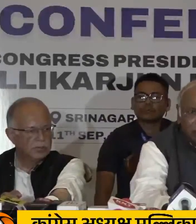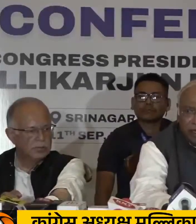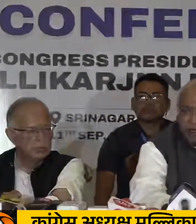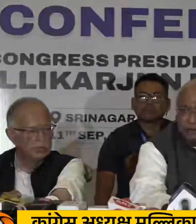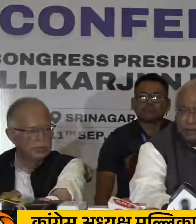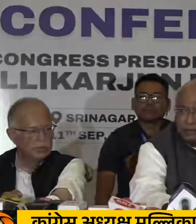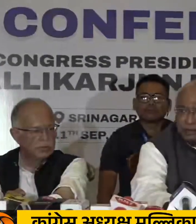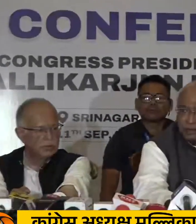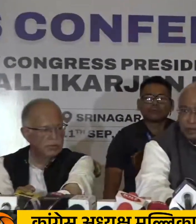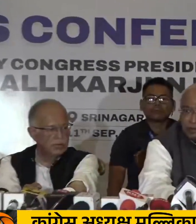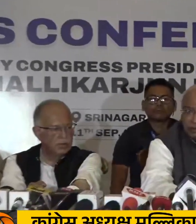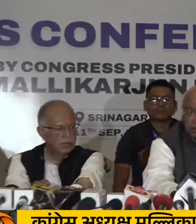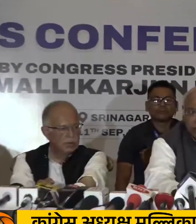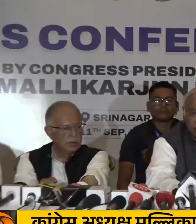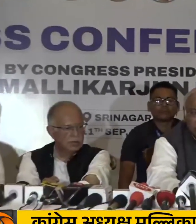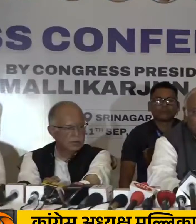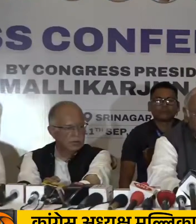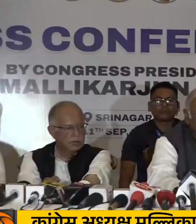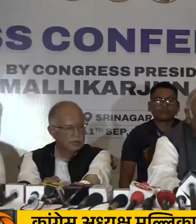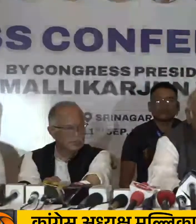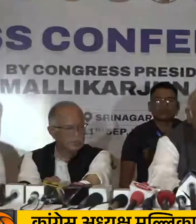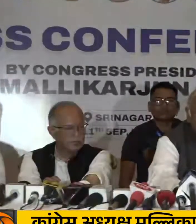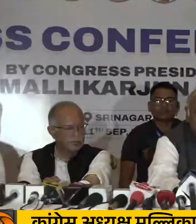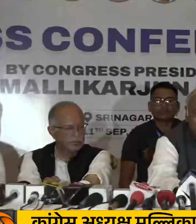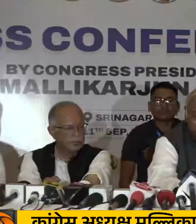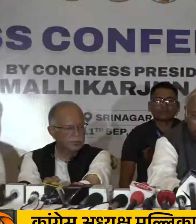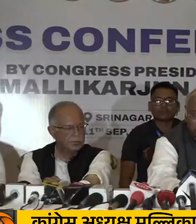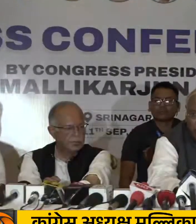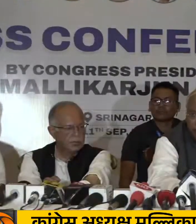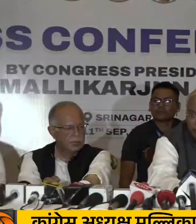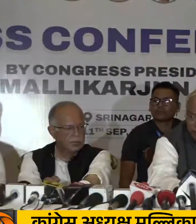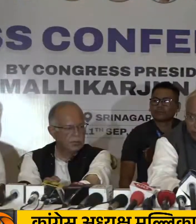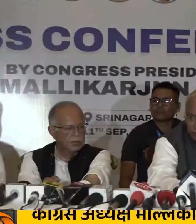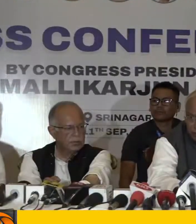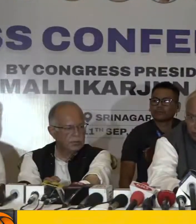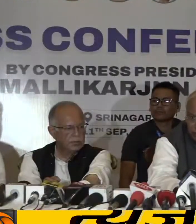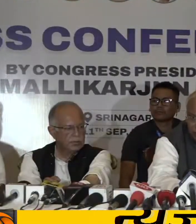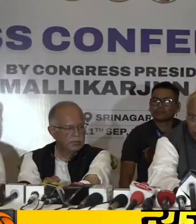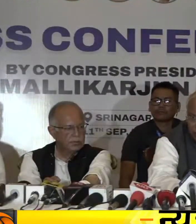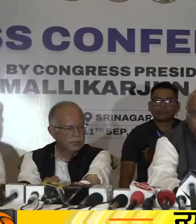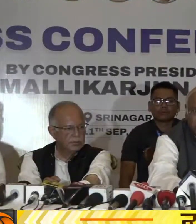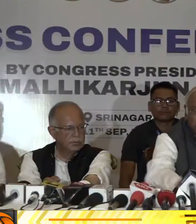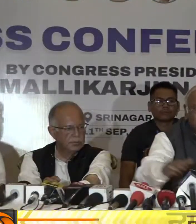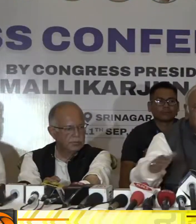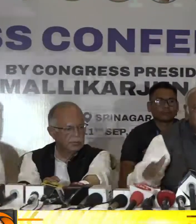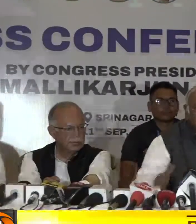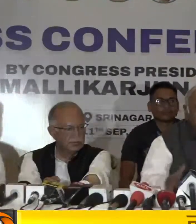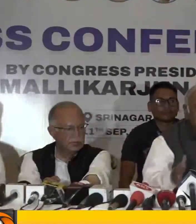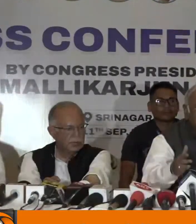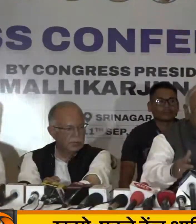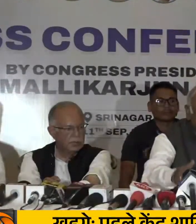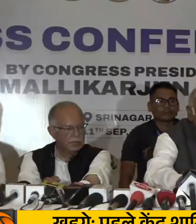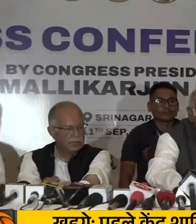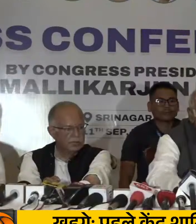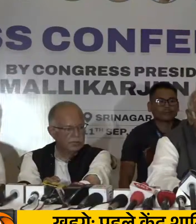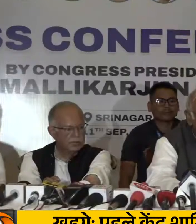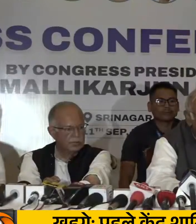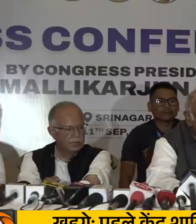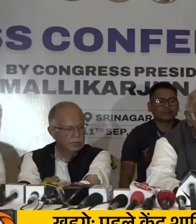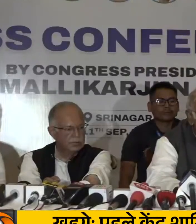हाल ही में शाह साहब भी यहाँ के बहुत बार उनकी ये भीड़ रहती